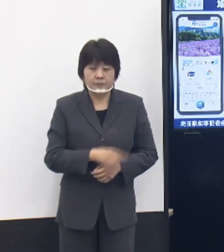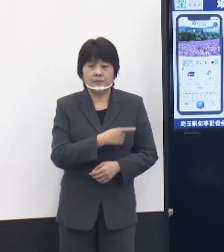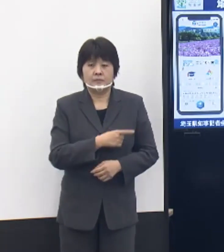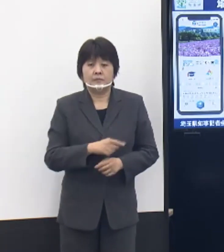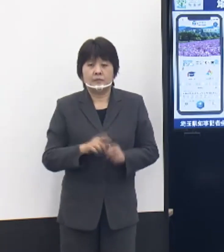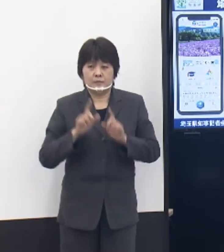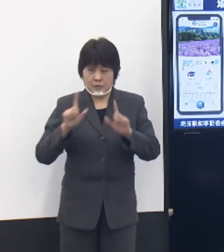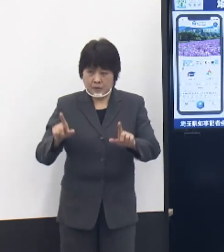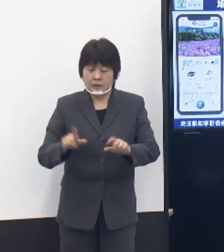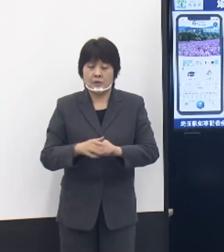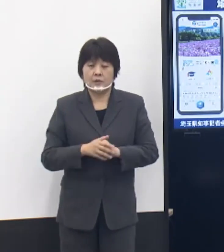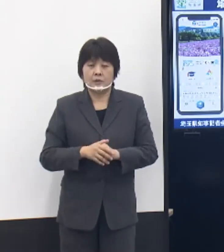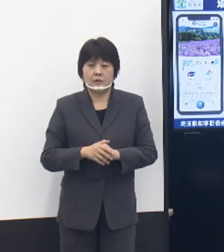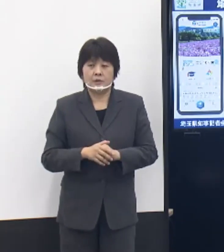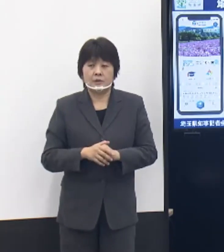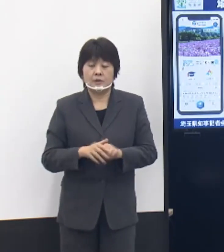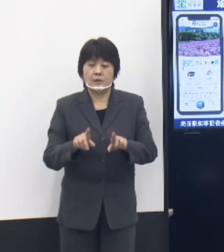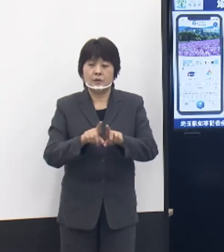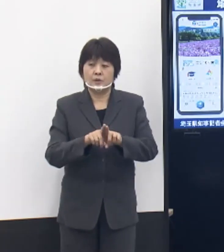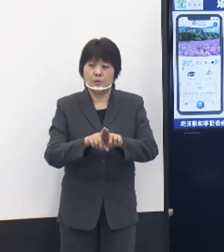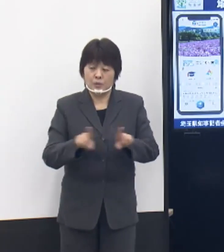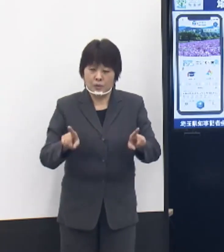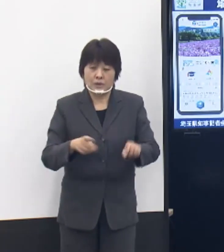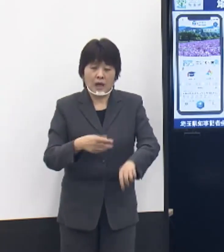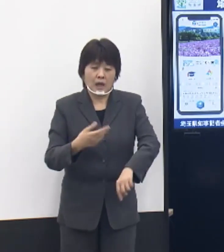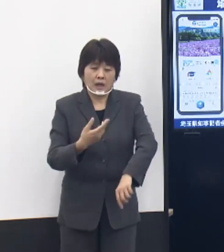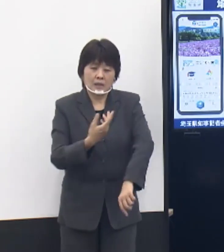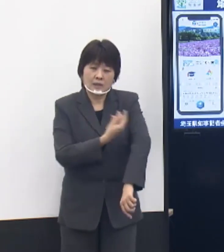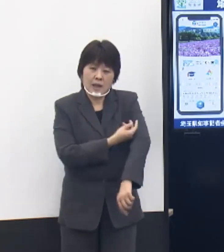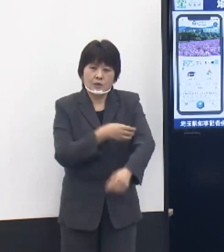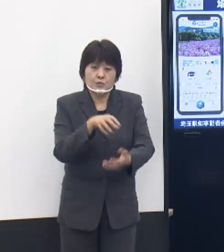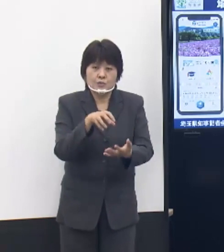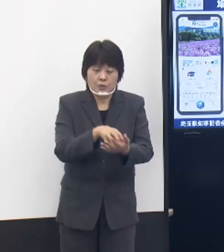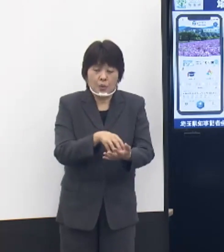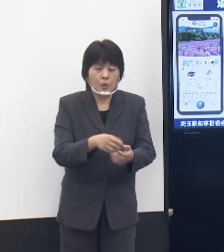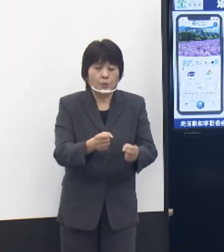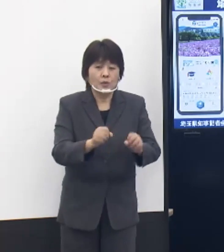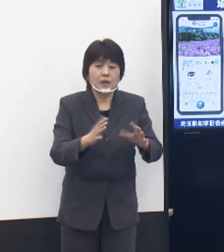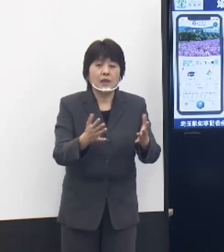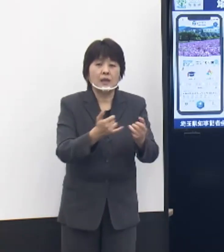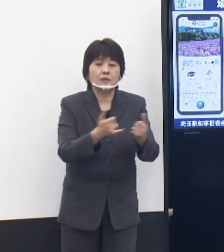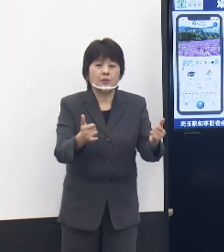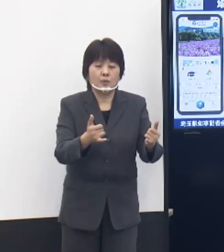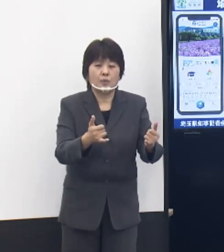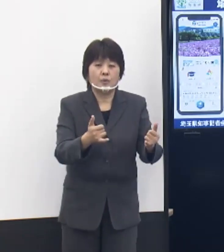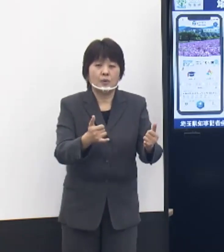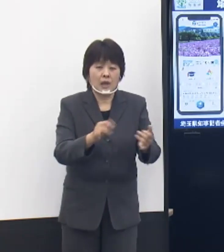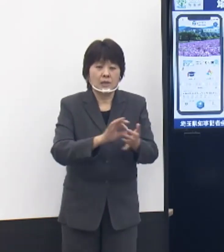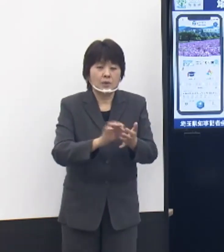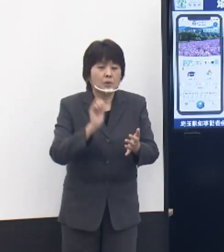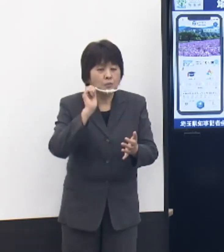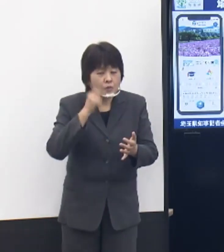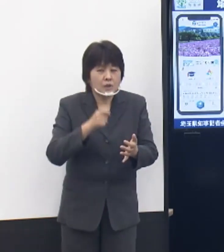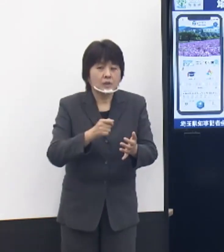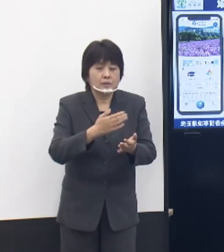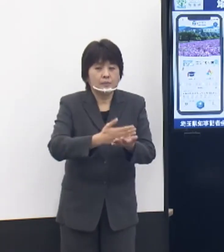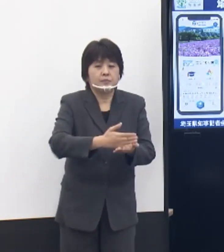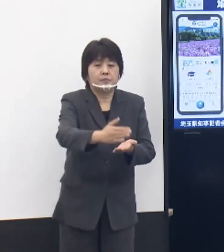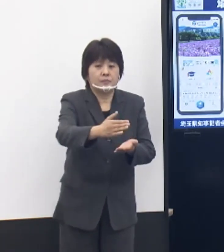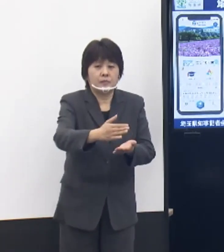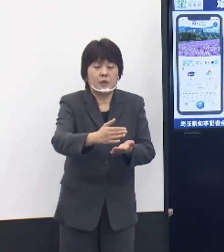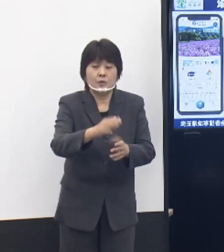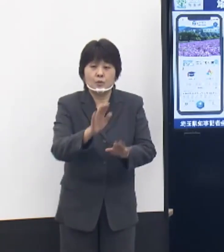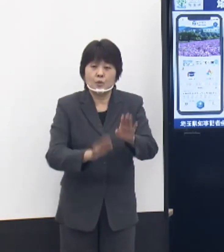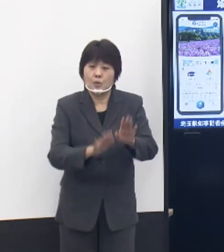はこういった、接種証を例えば持ってない方が利用ができないような状況